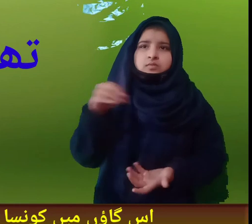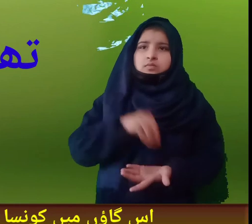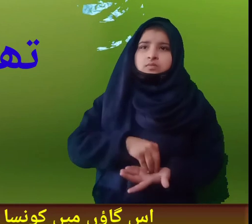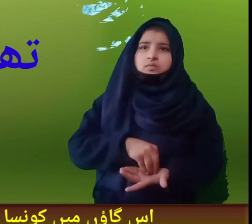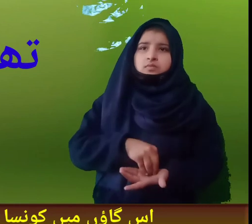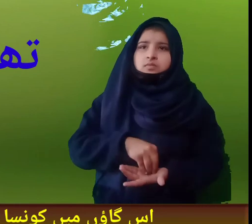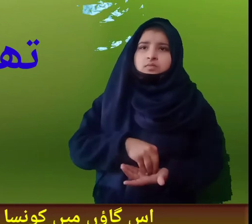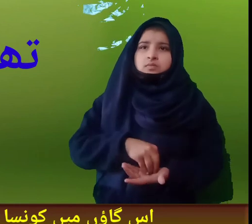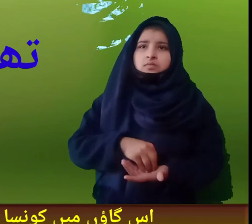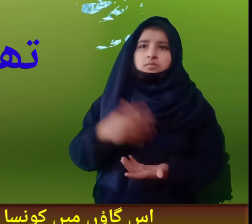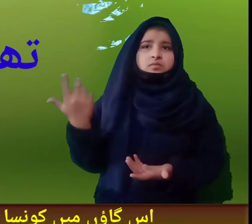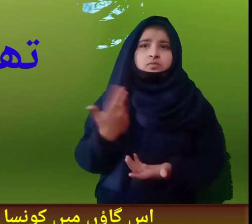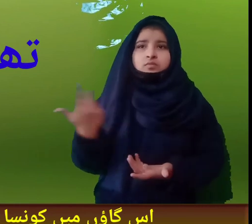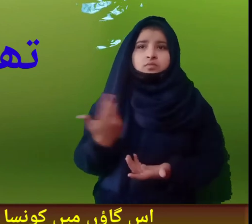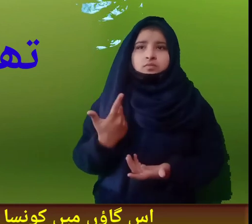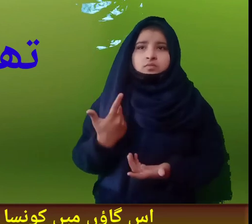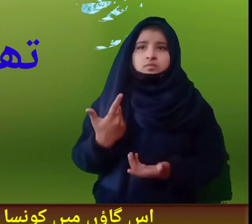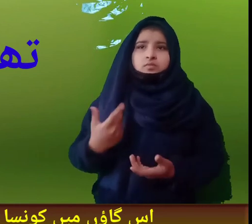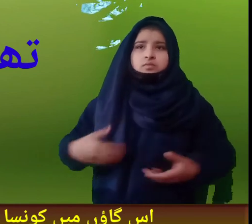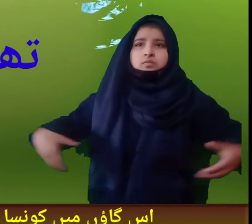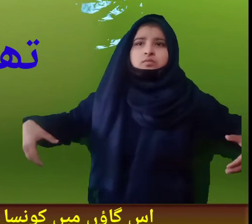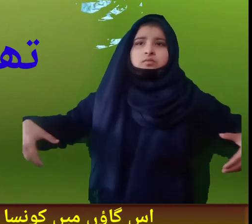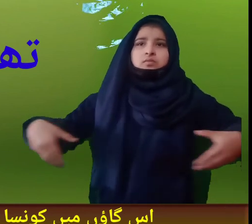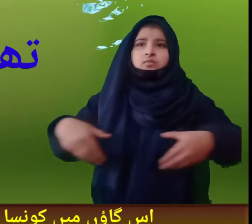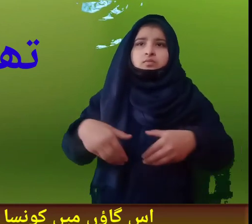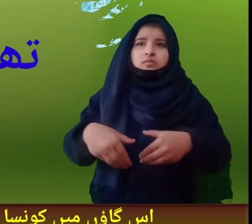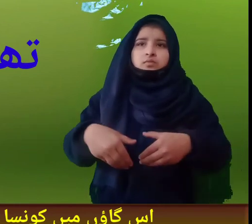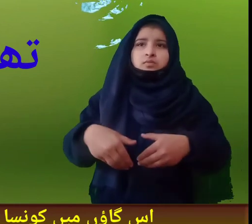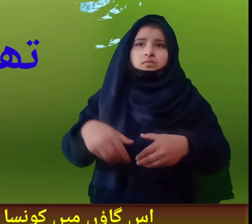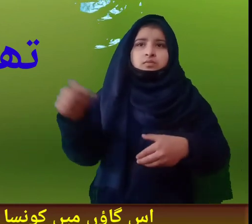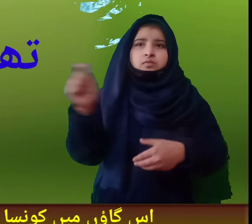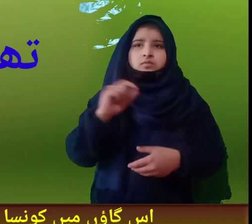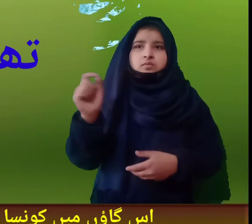में कौन सा थाना